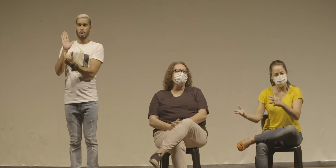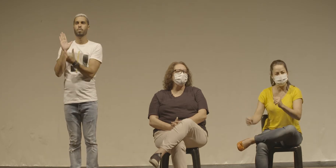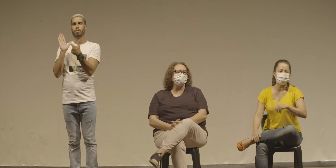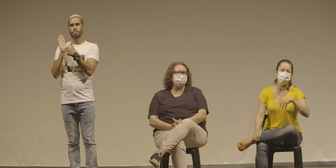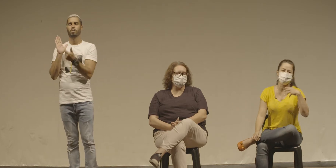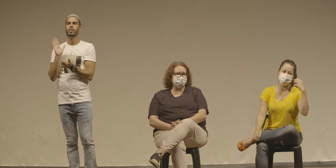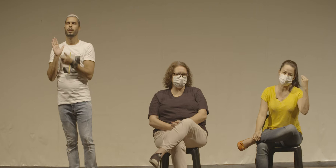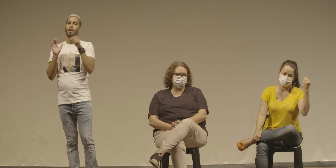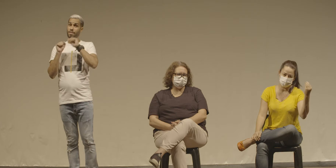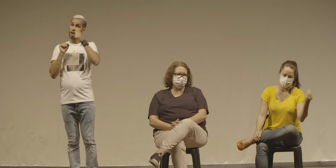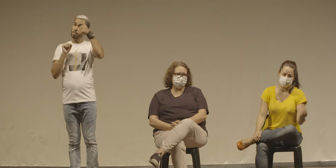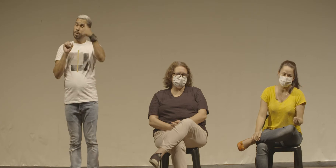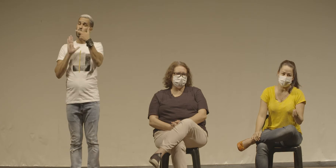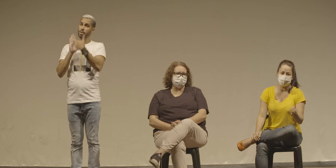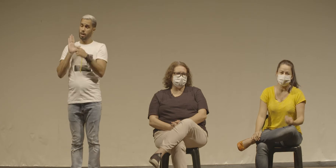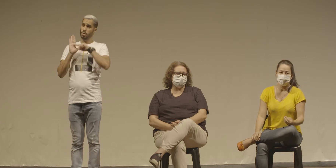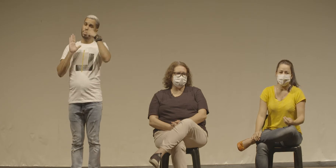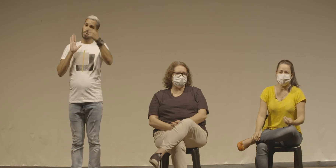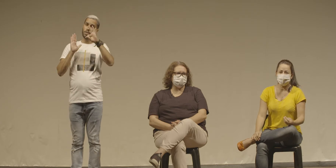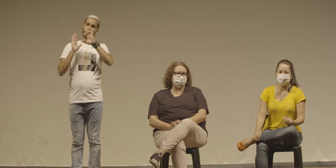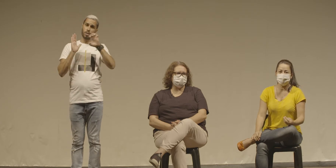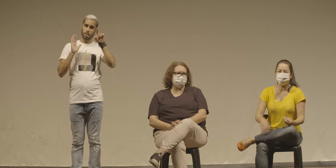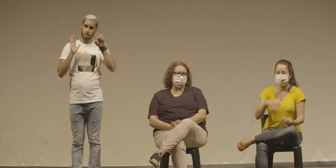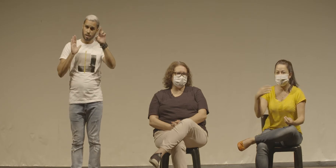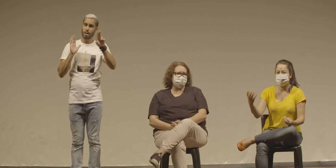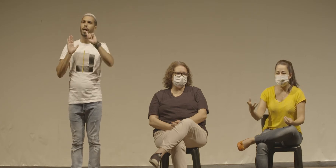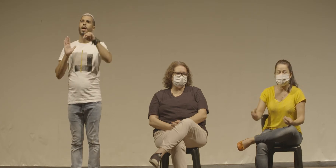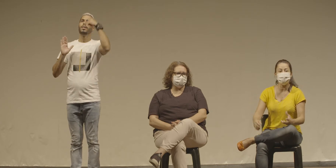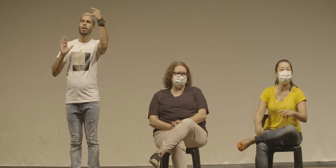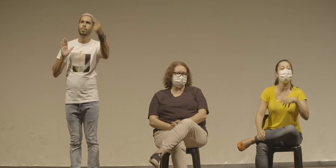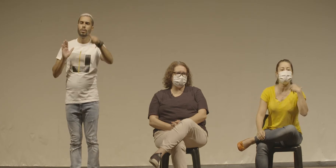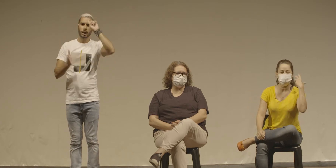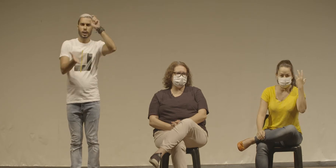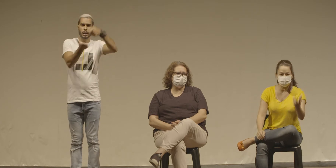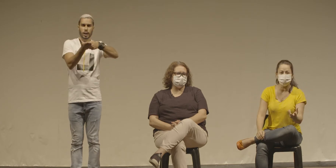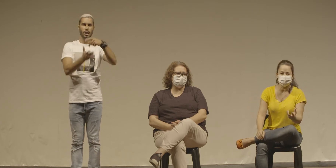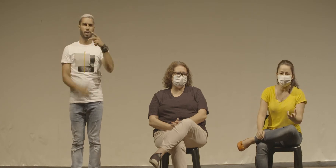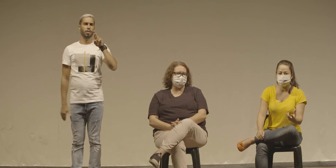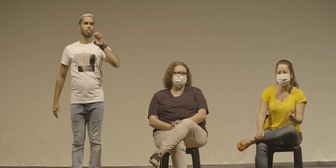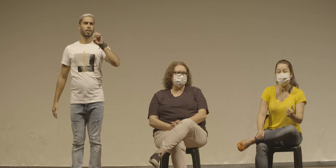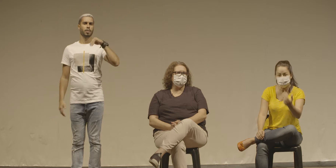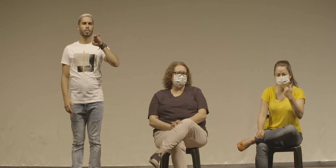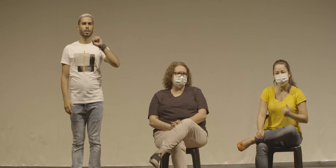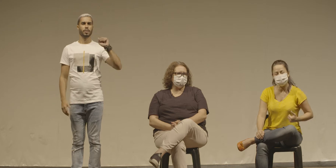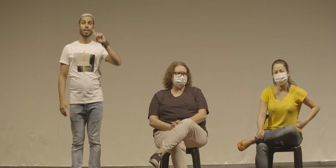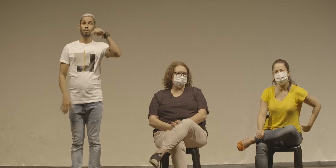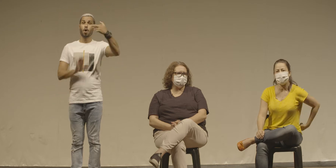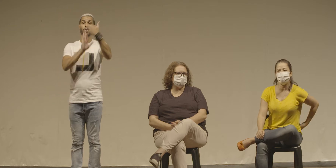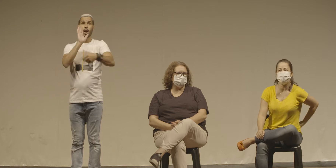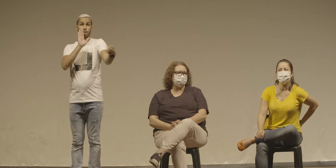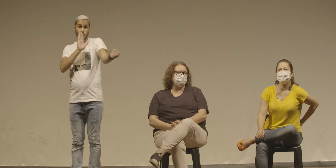fazer o teaser, depois fizemos um primeiro roteiro para definir a premissa, depois fizemos um outro roteiro antes do